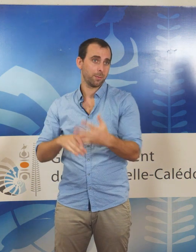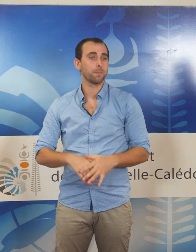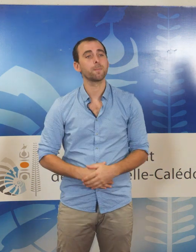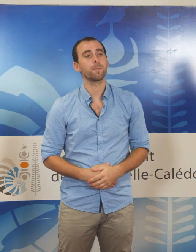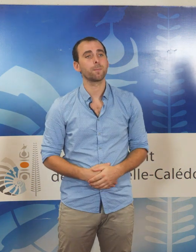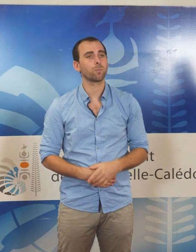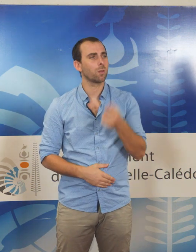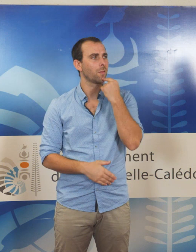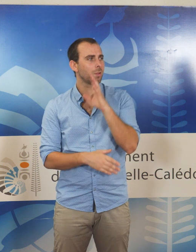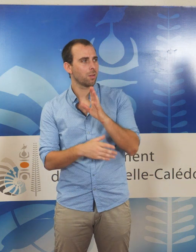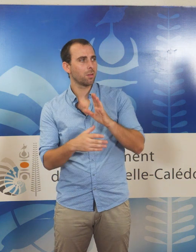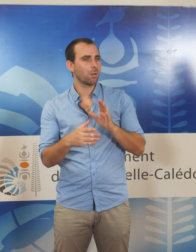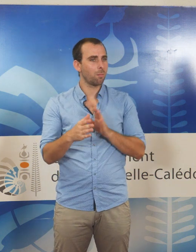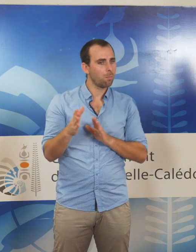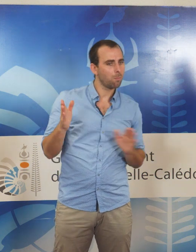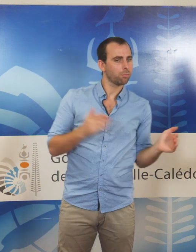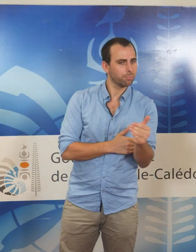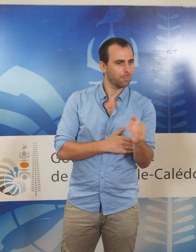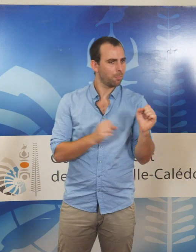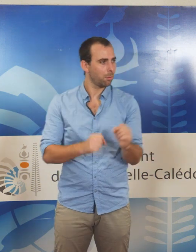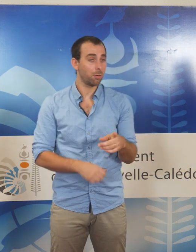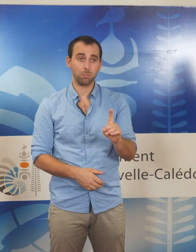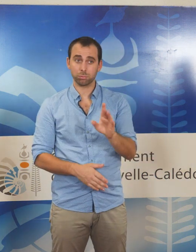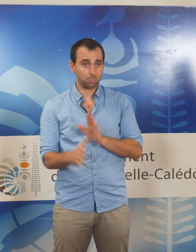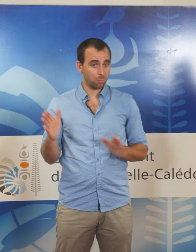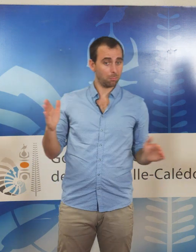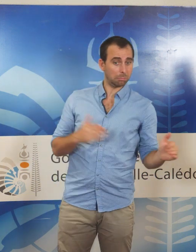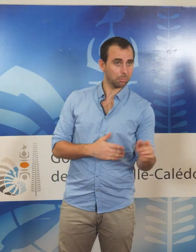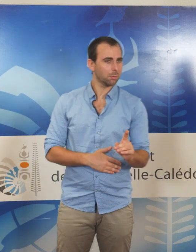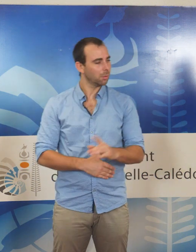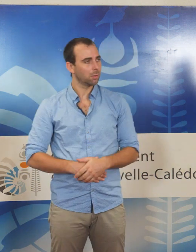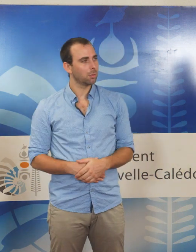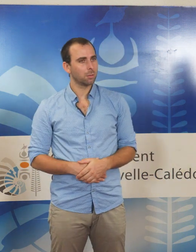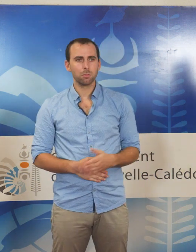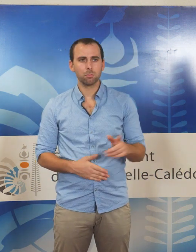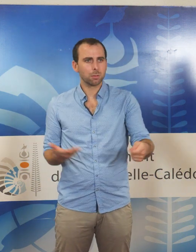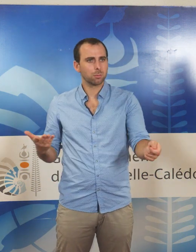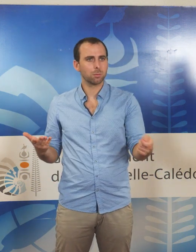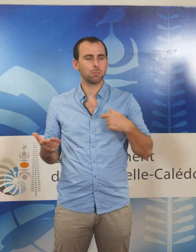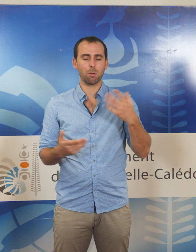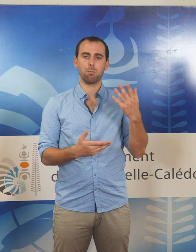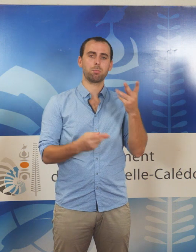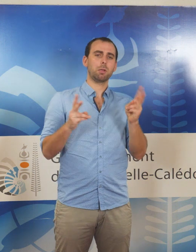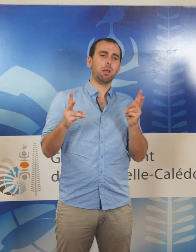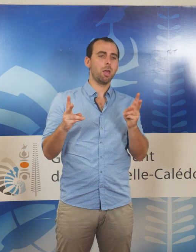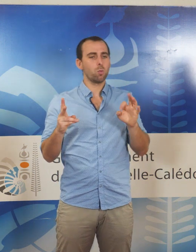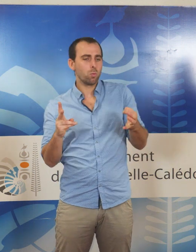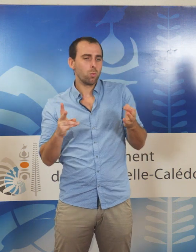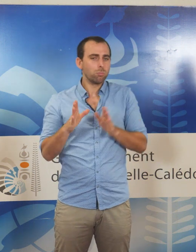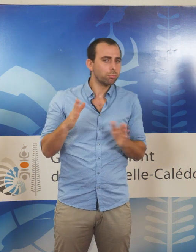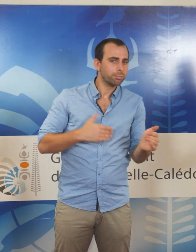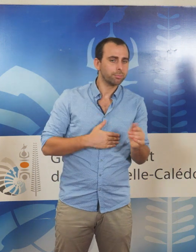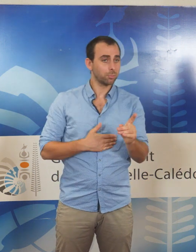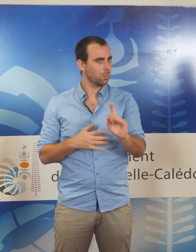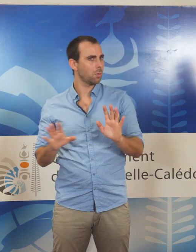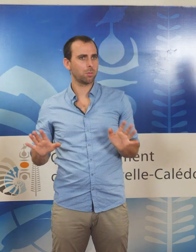Il n'y aura pas de dérogative ni de passe-droit ? Non. Enfin, je pense que ça n'a jamais été envisagé qu'il puisse y avoir